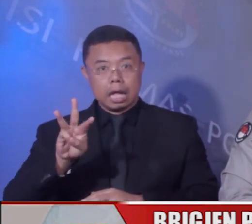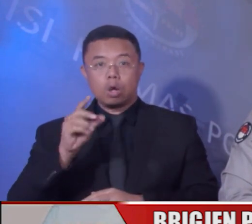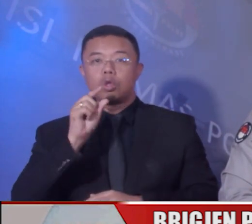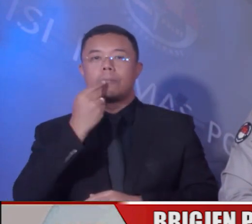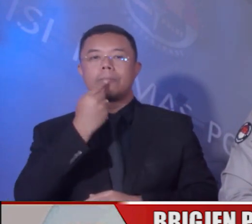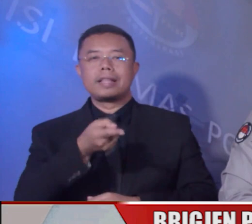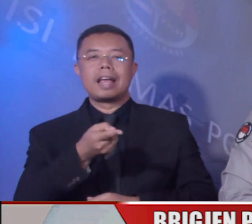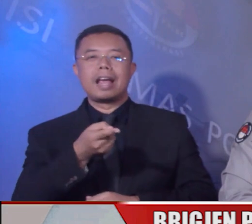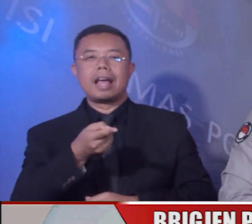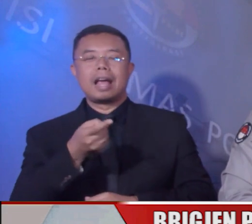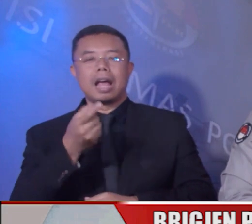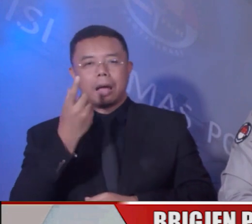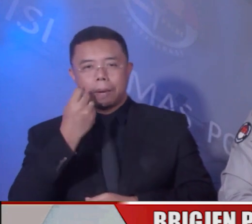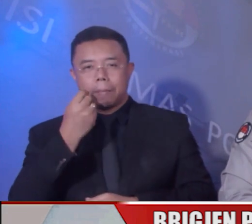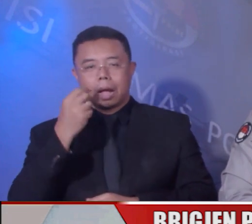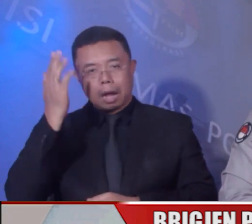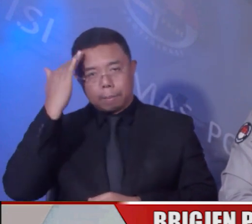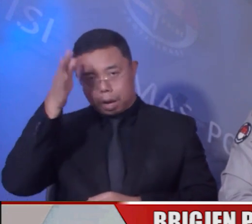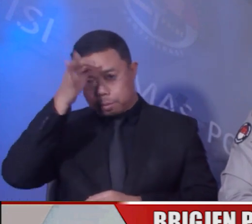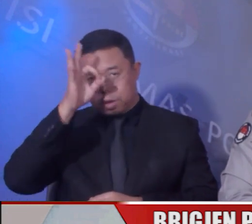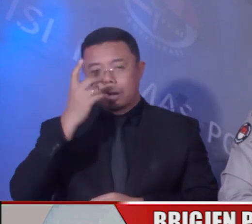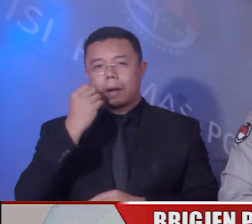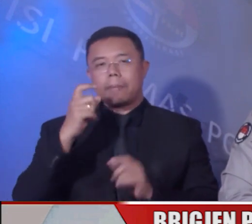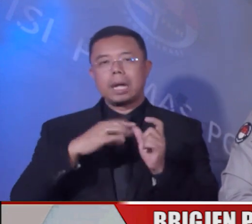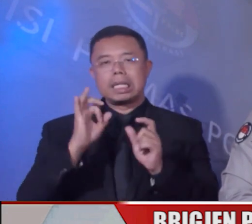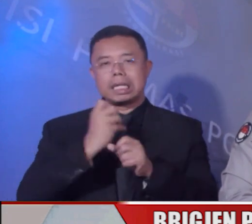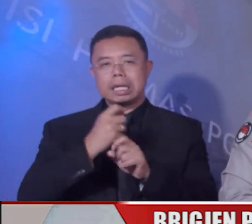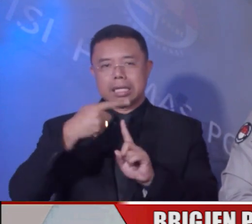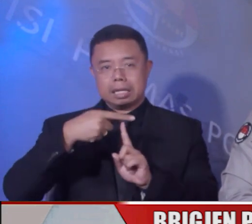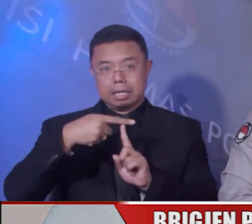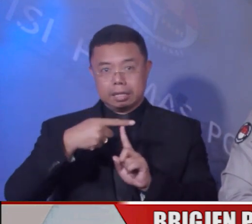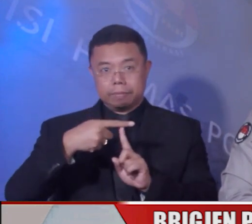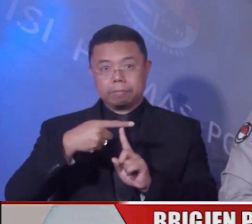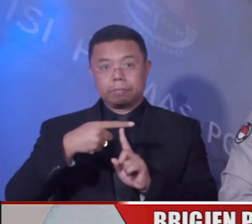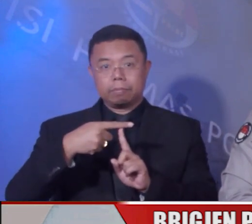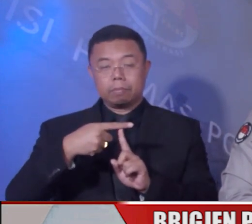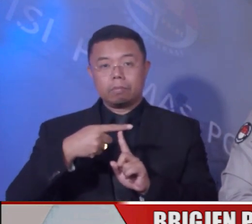atas perintah Bapa Kapolri Jenderal polisi dokteran